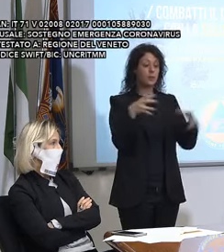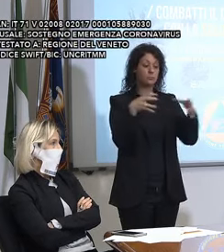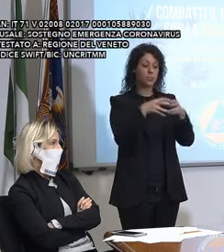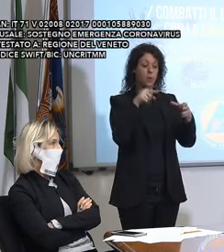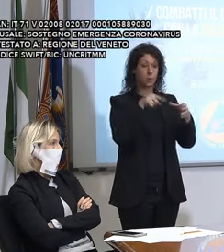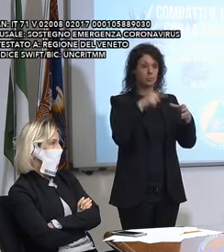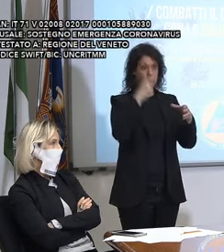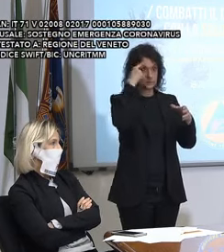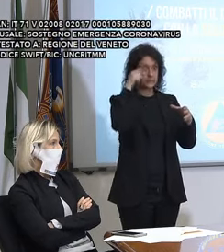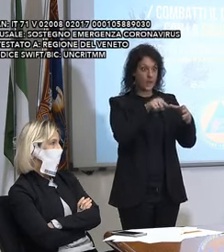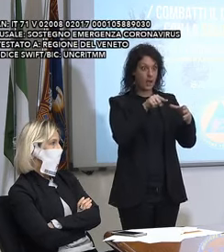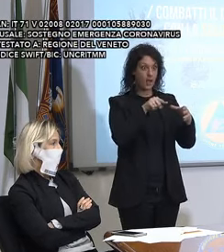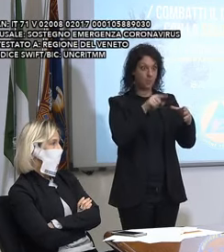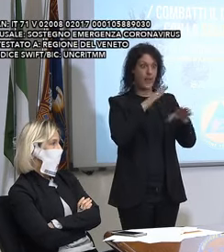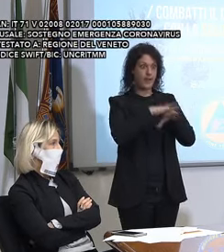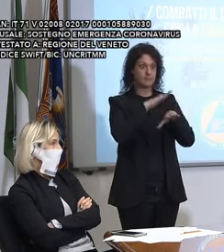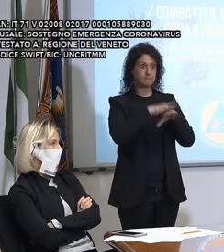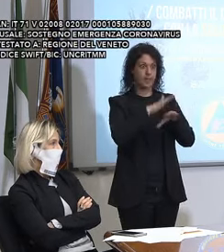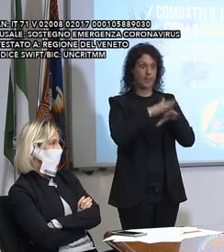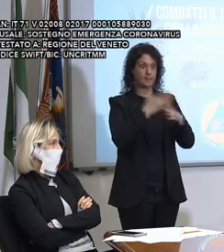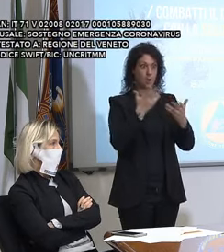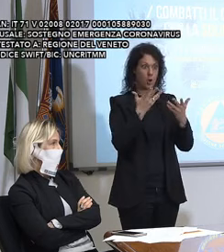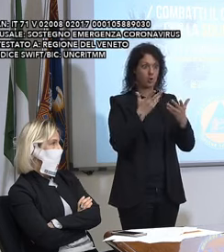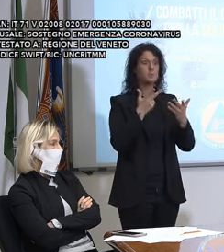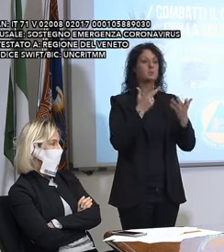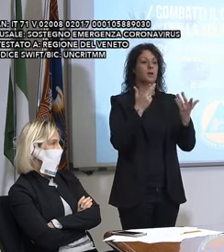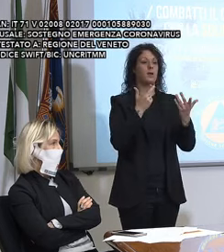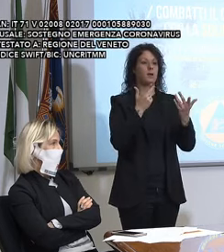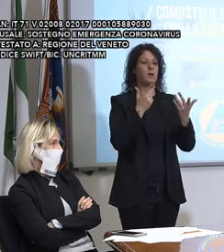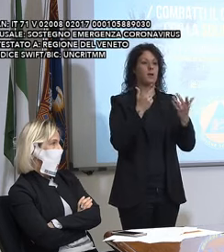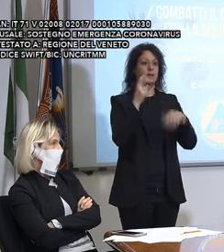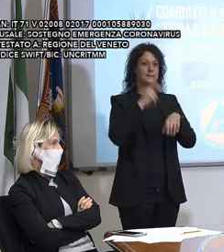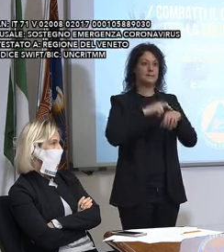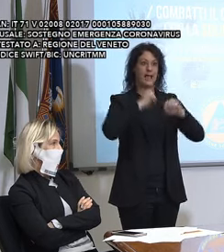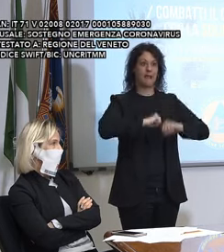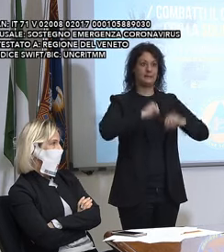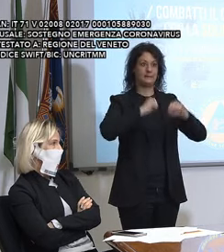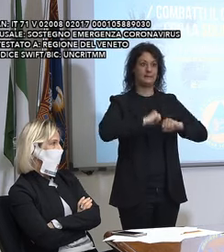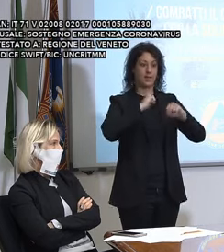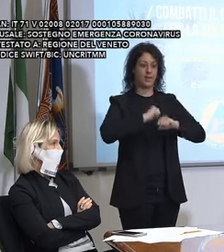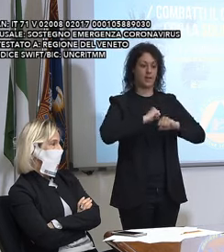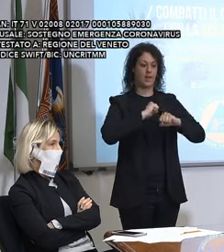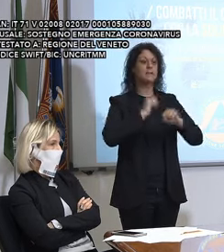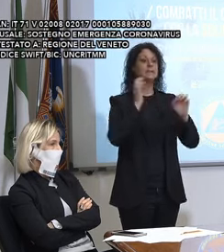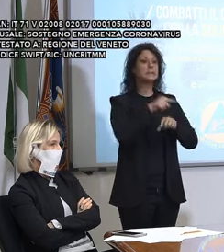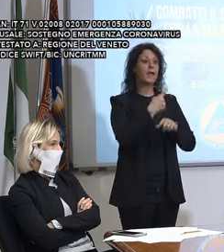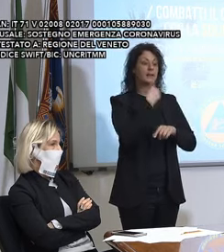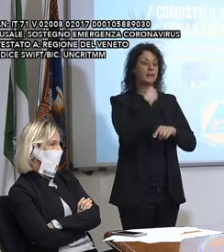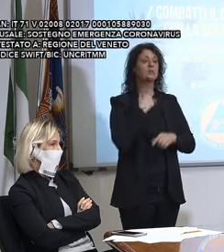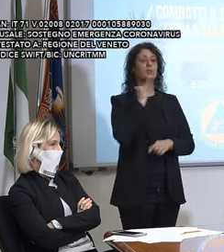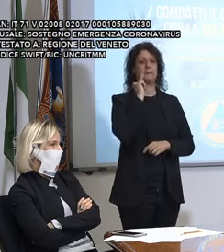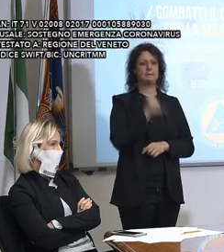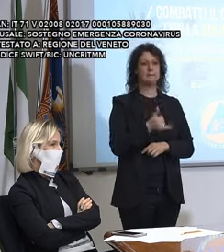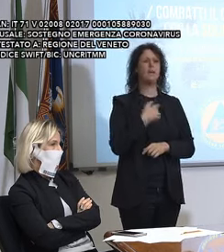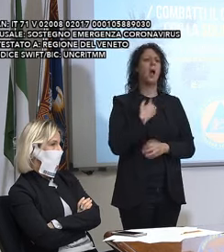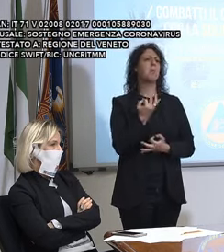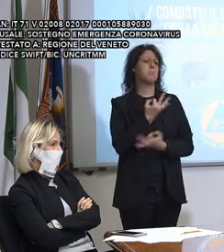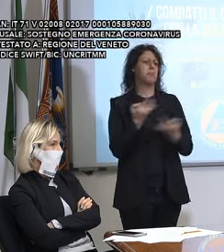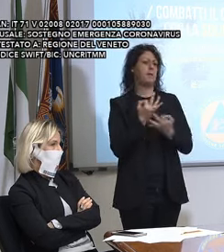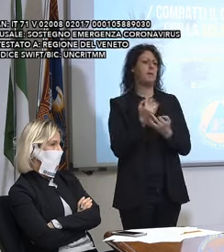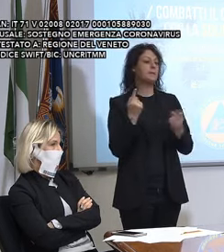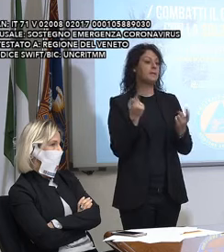sanità a livello internazionale ci dicono sì, bene, se no vuol dire che noi non mettiamo a repentaglio la vita dei cittadini,